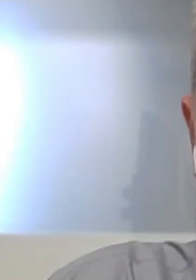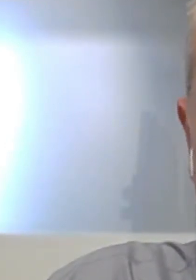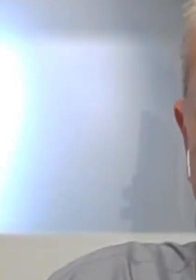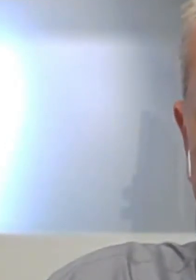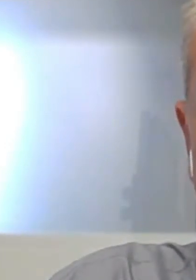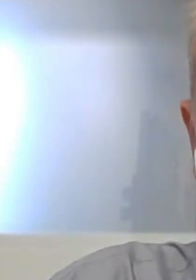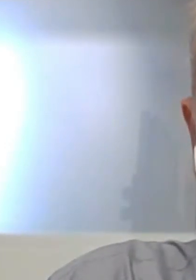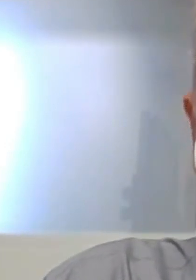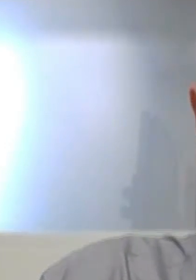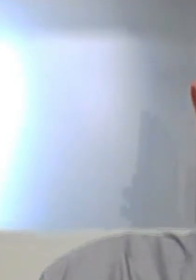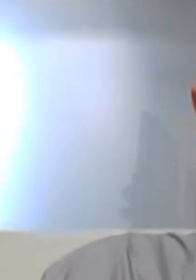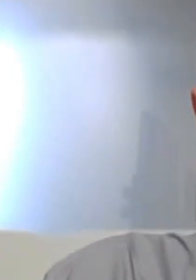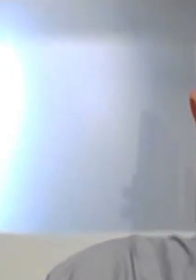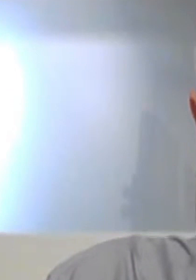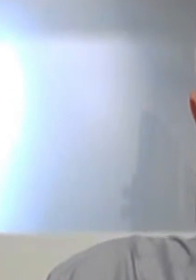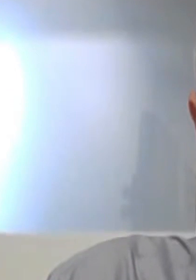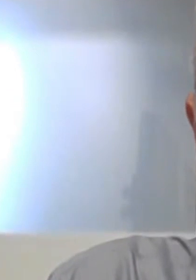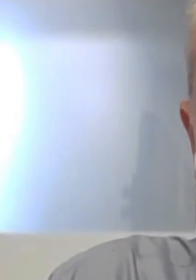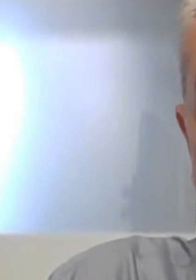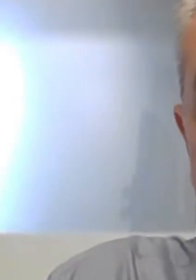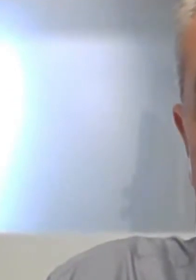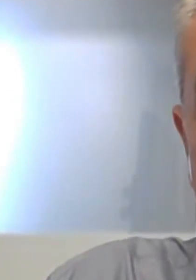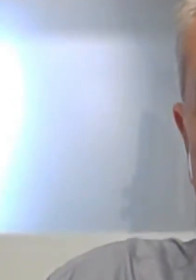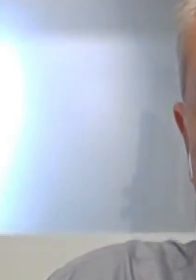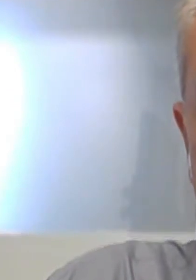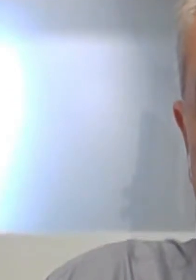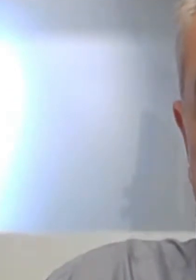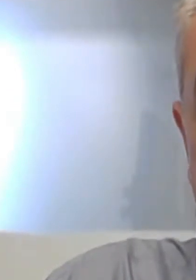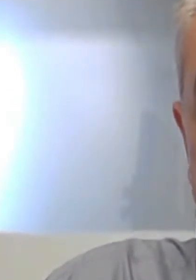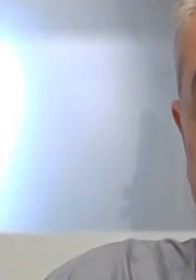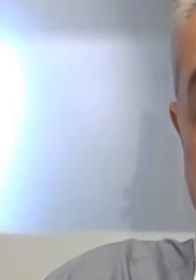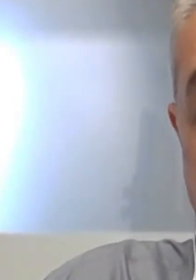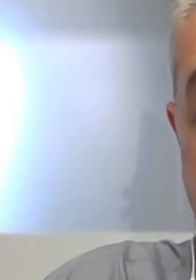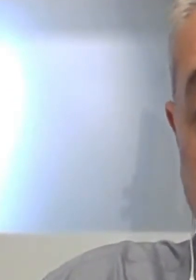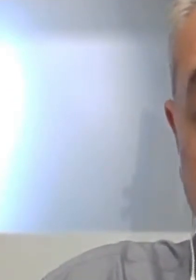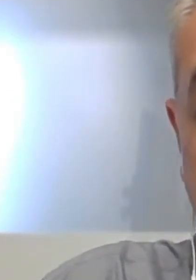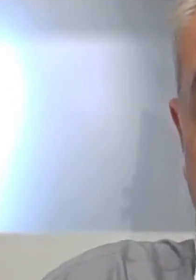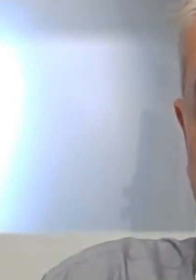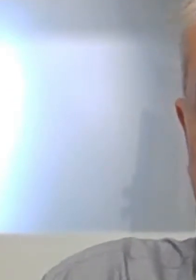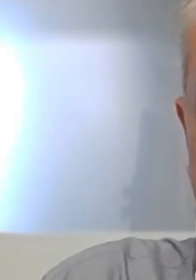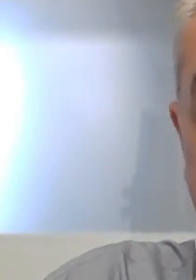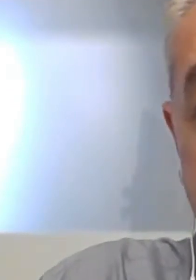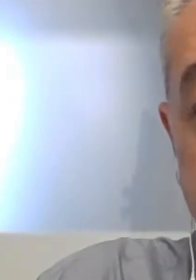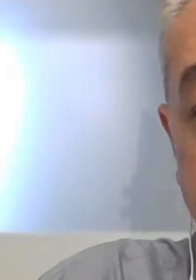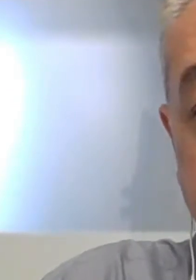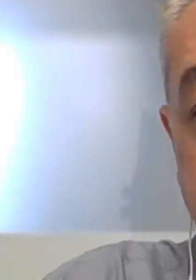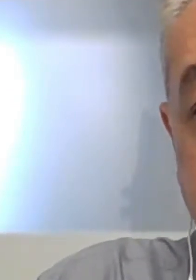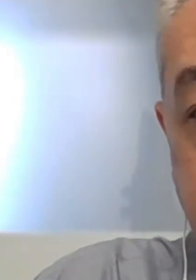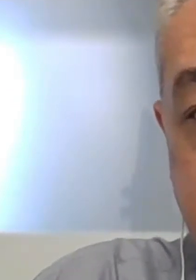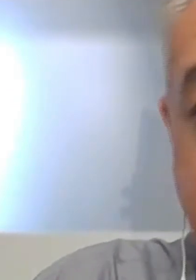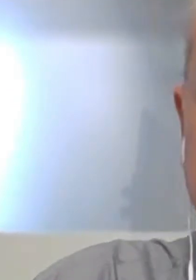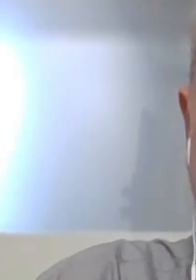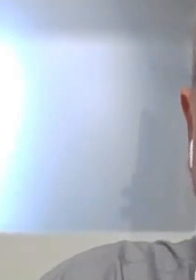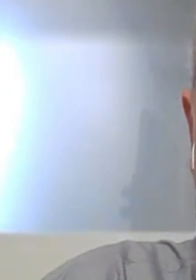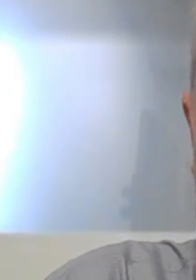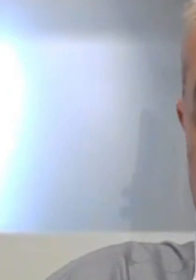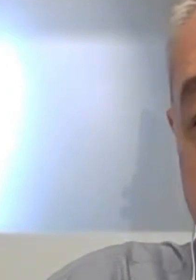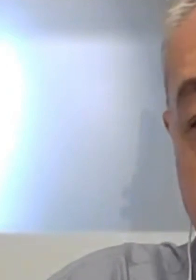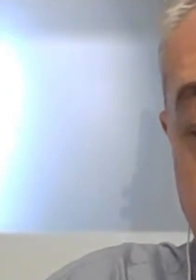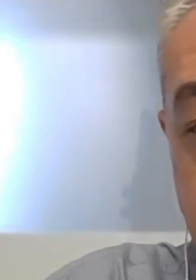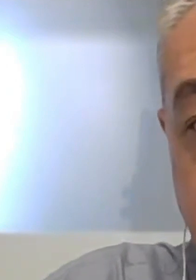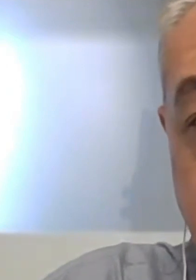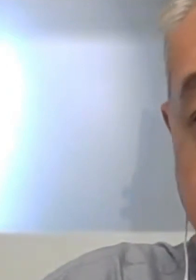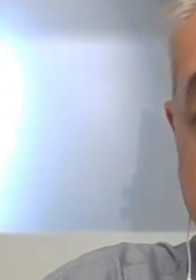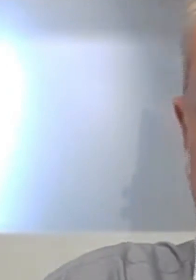entrada principal, né? Para não colocar as pessoas em risco, está tudo muito úmido e qualquer energia presente no